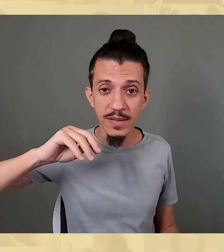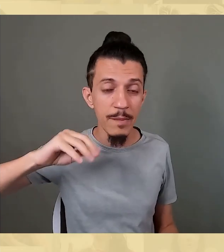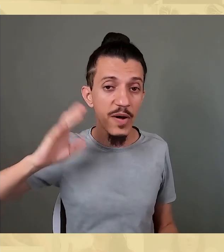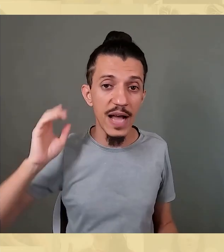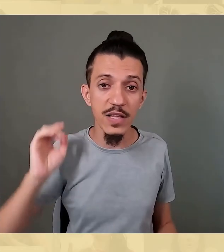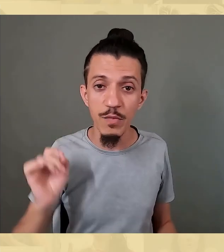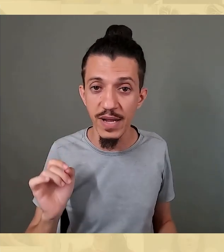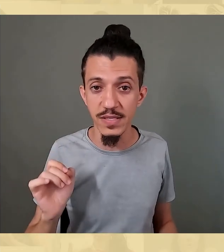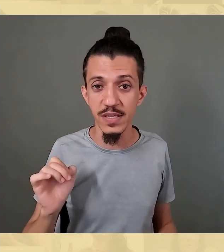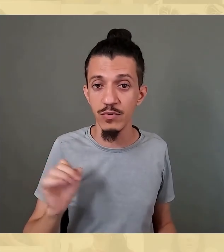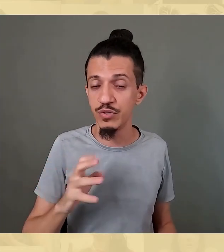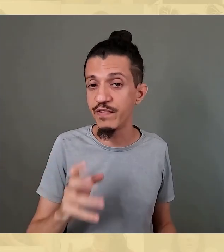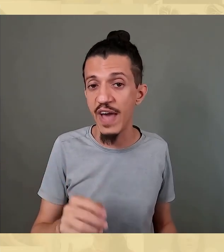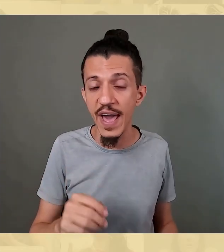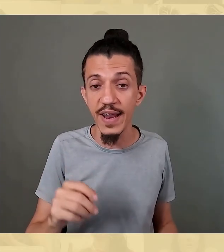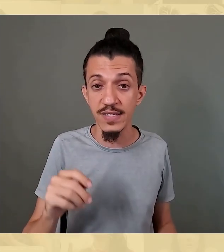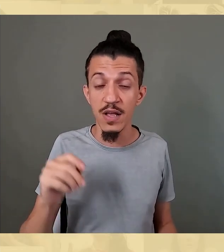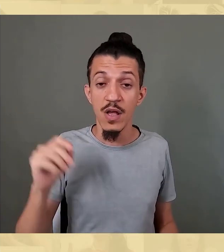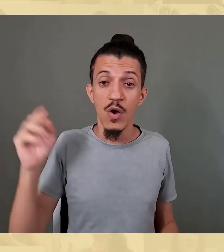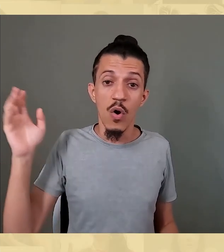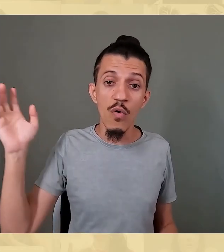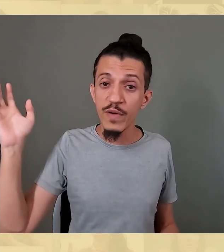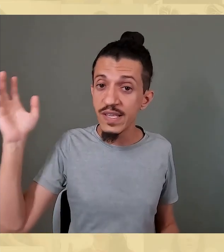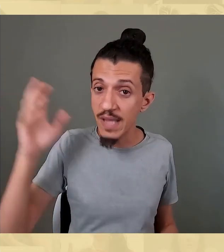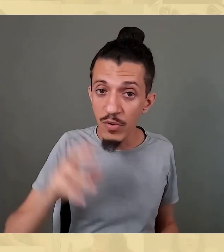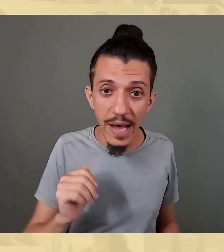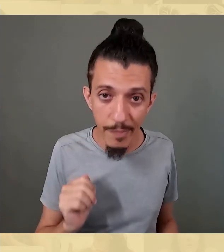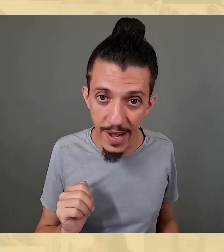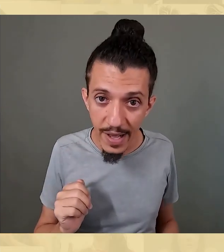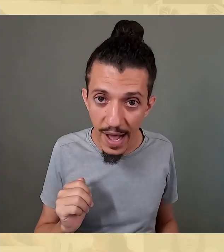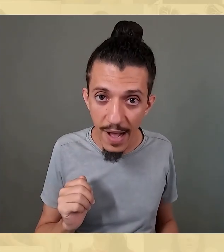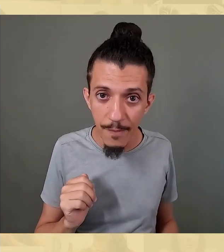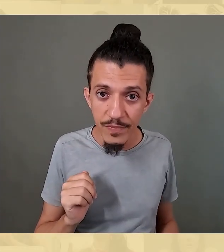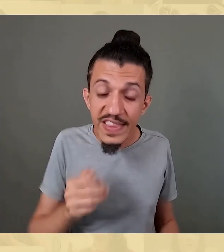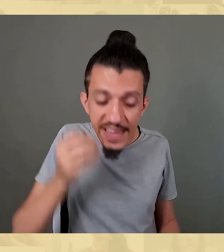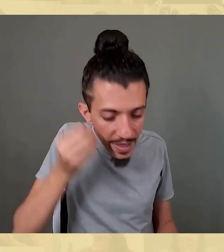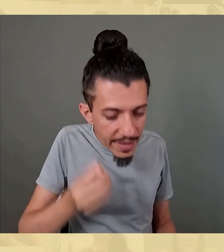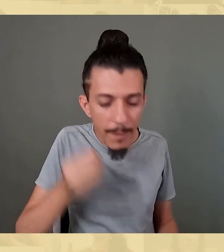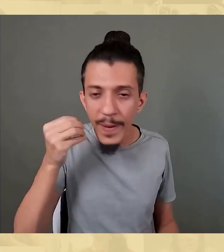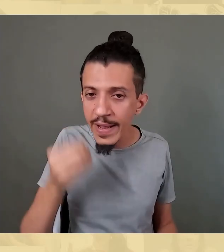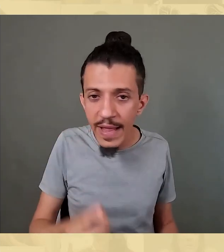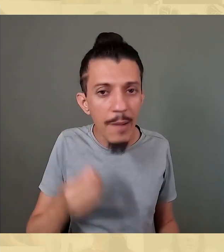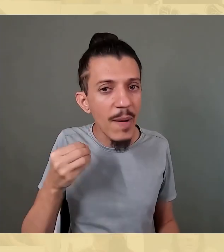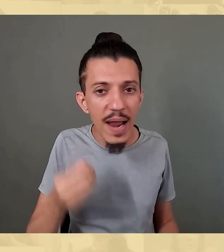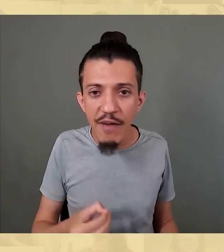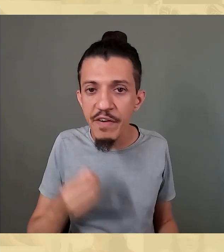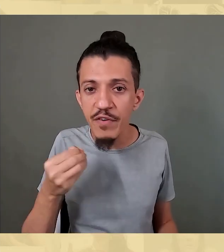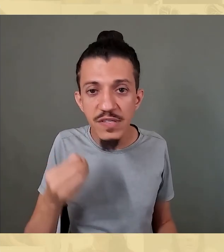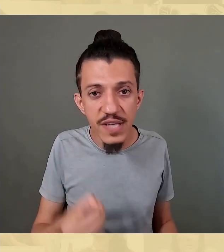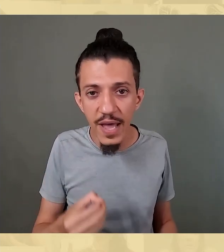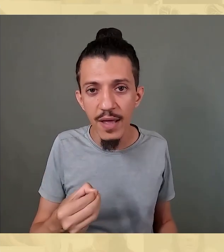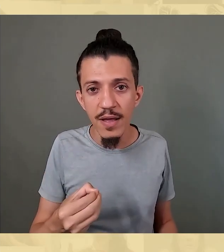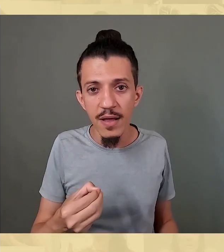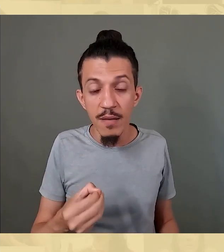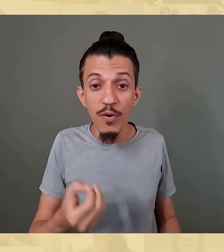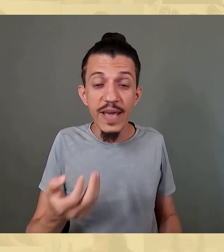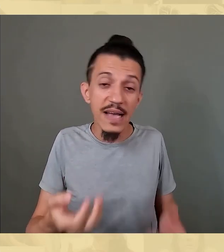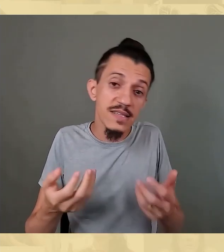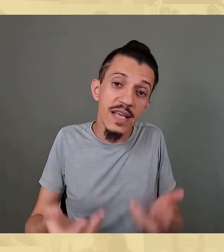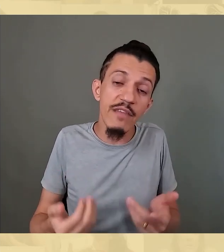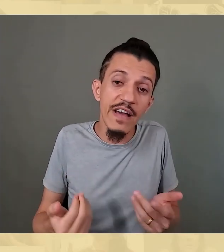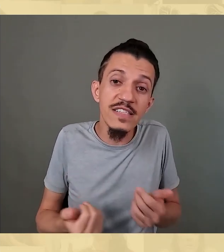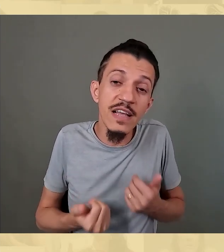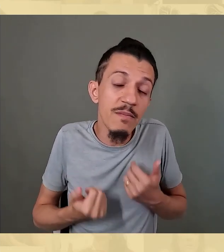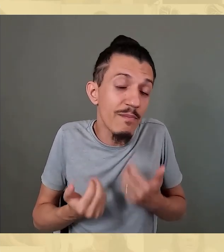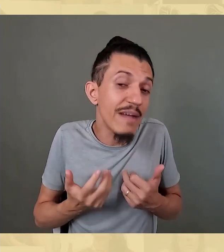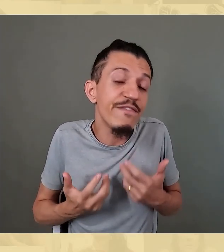uma temporada no Brasil, de férias, ou quiser mudar para cá, tem que aprender a palavra você. Porque assim